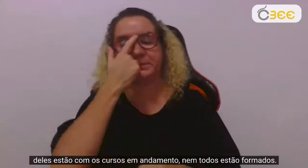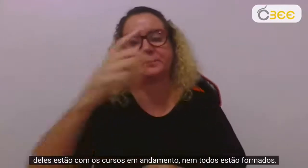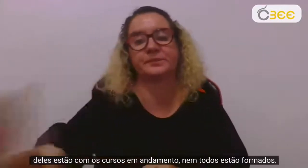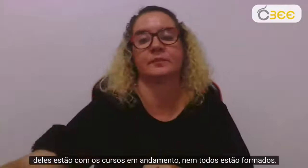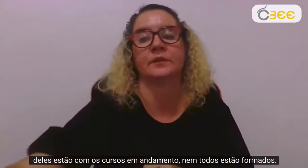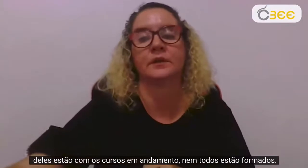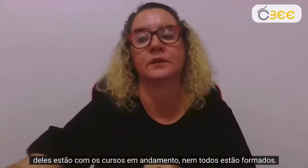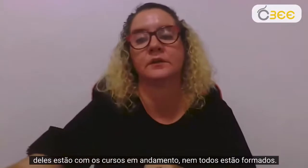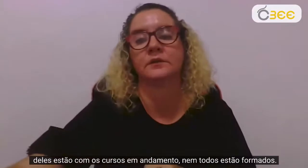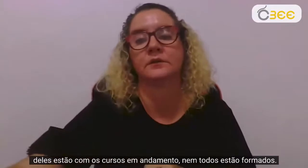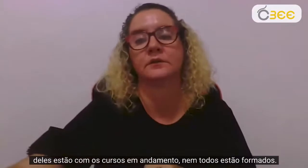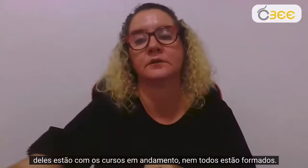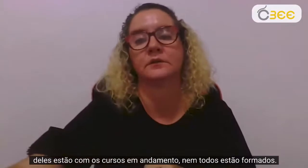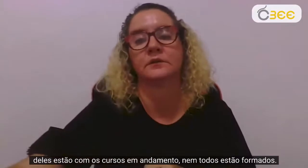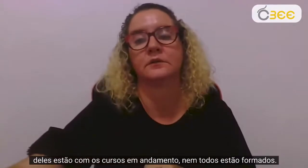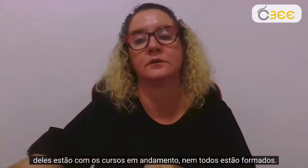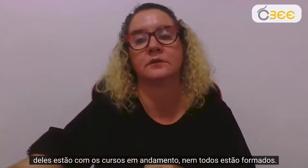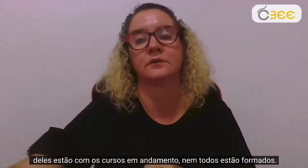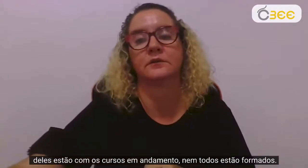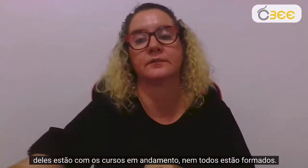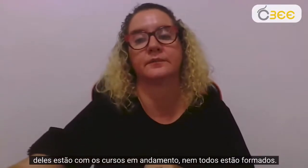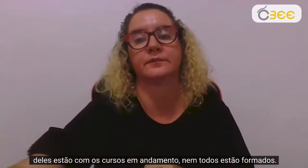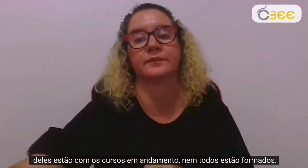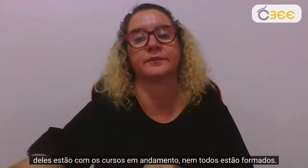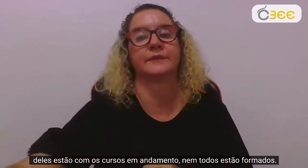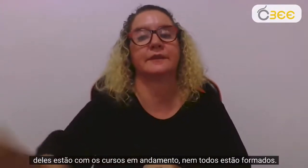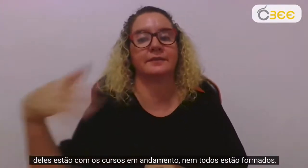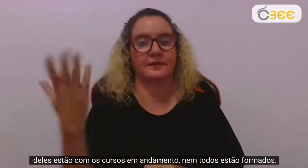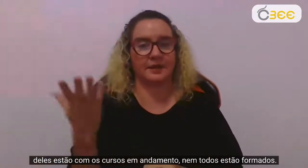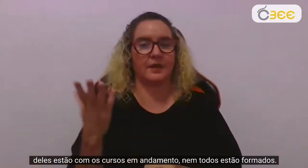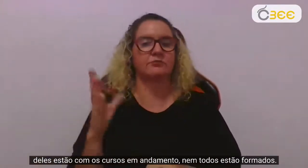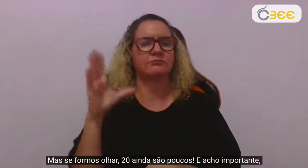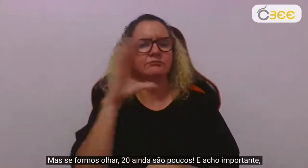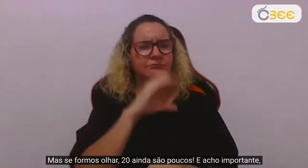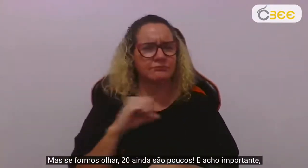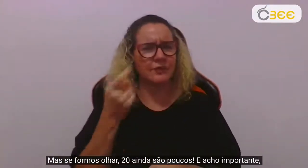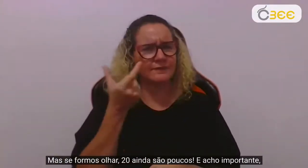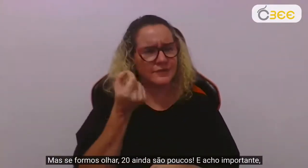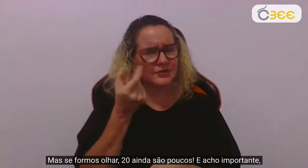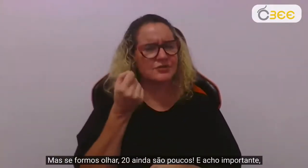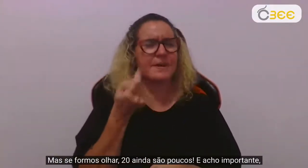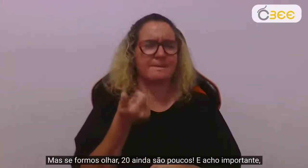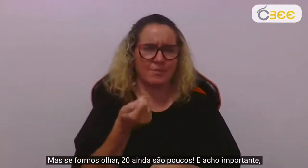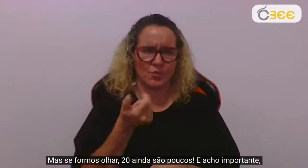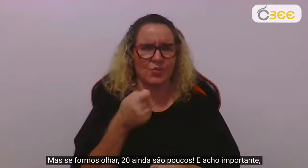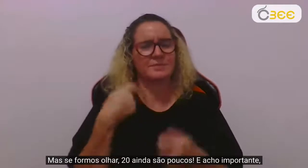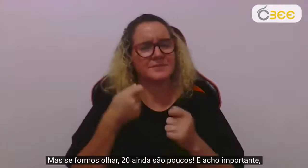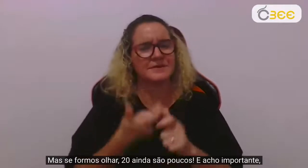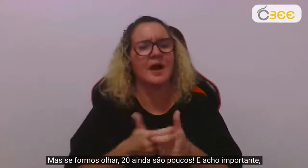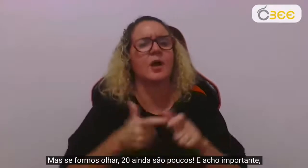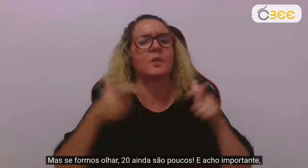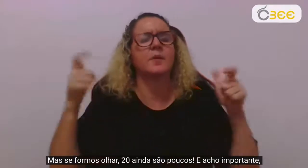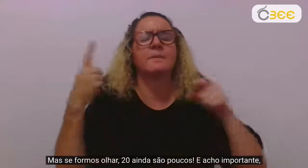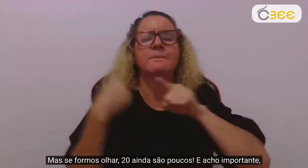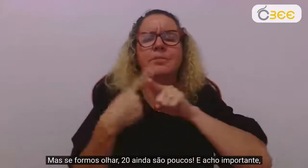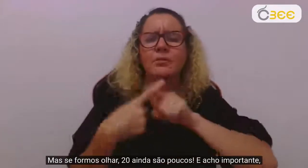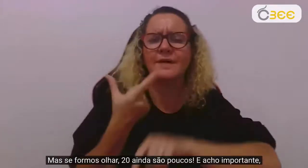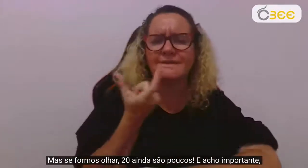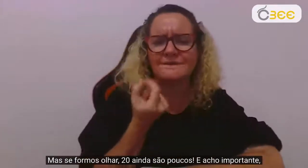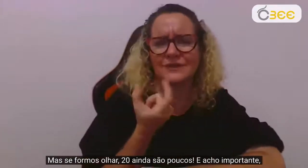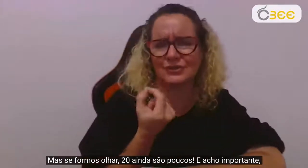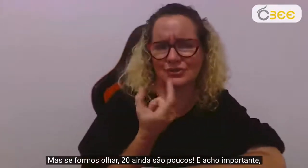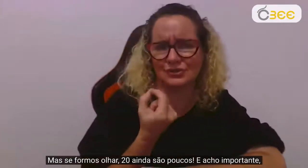E alguns deles estão com os cursos em andamento, nem todos estão formados. Mas se formos olhar, 20 ainda